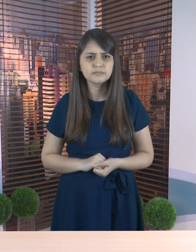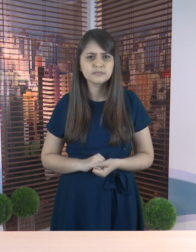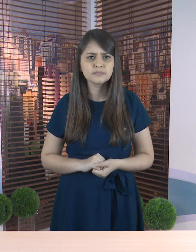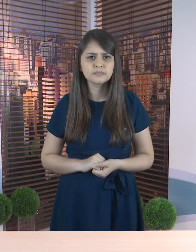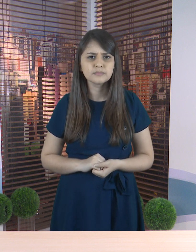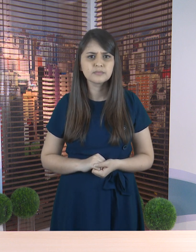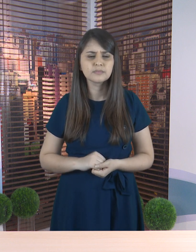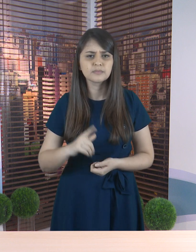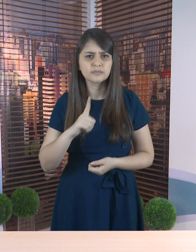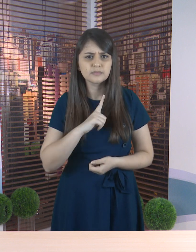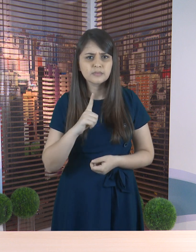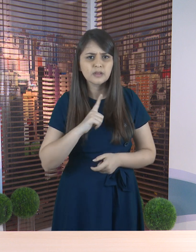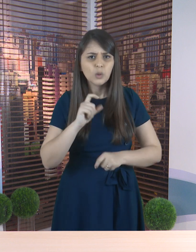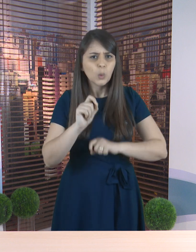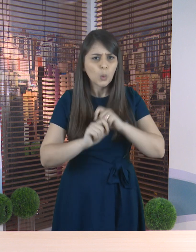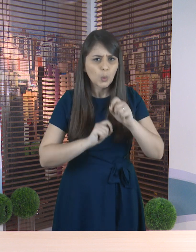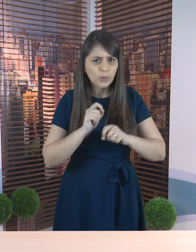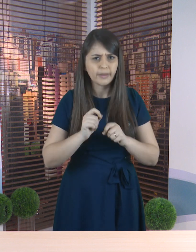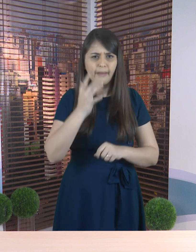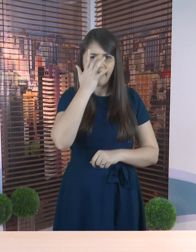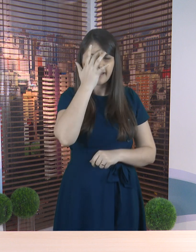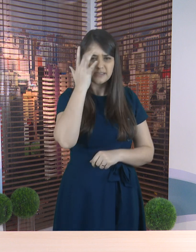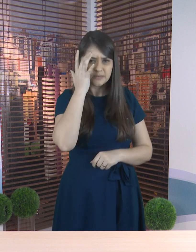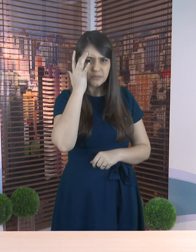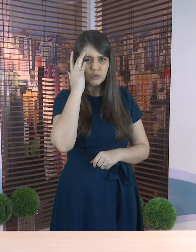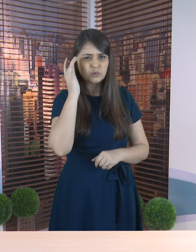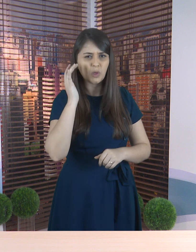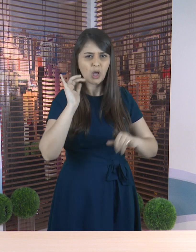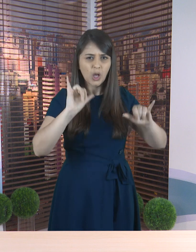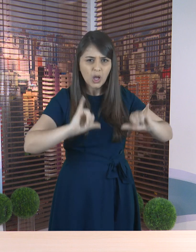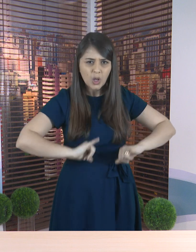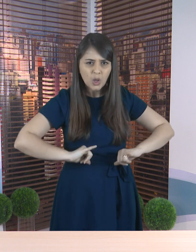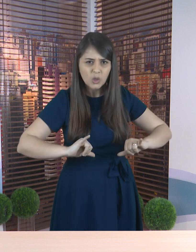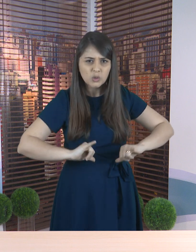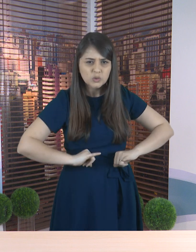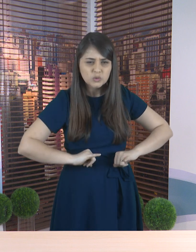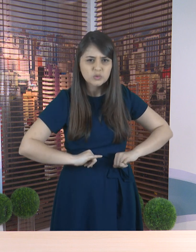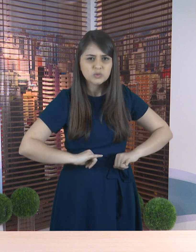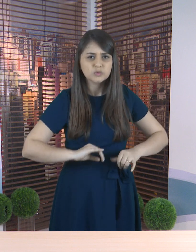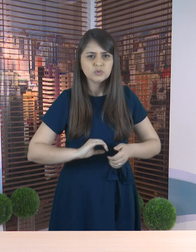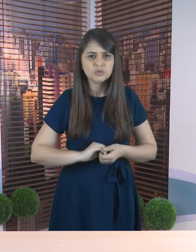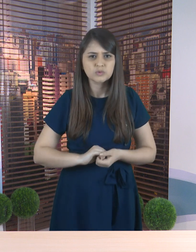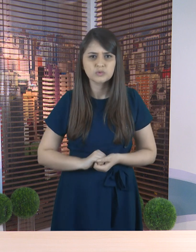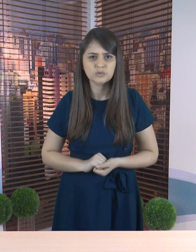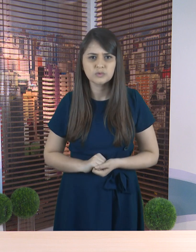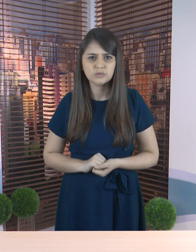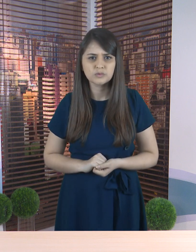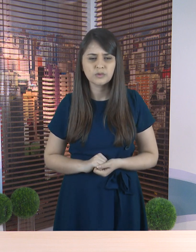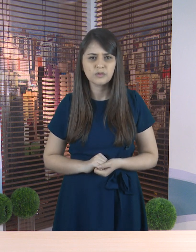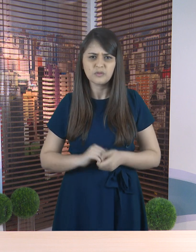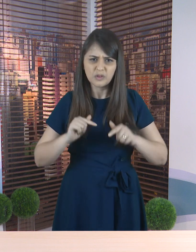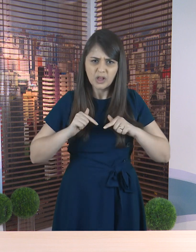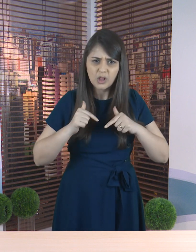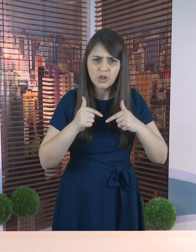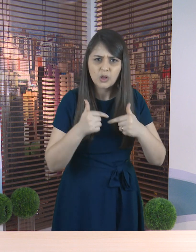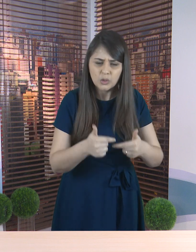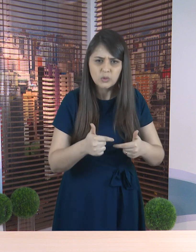sofrem, ou mesmo daqueles que possuem uma vida tranquila e próspera. Não podemos ceder